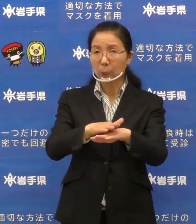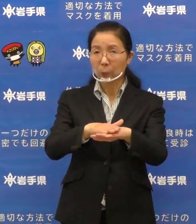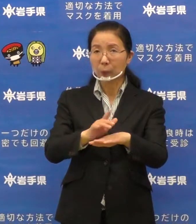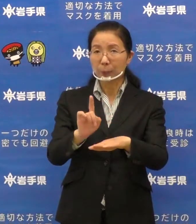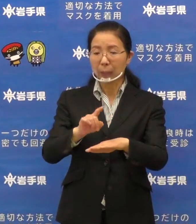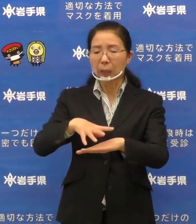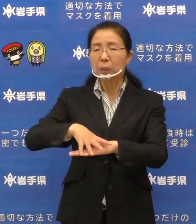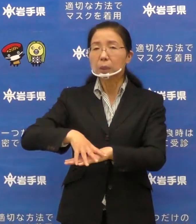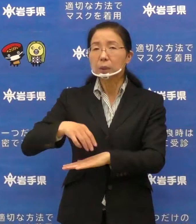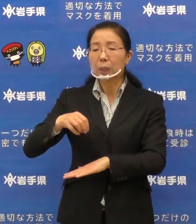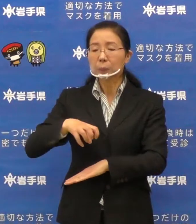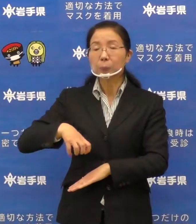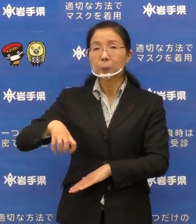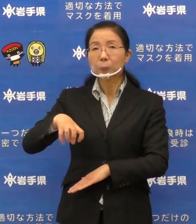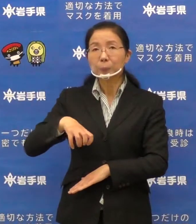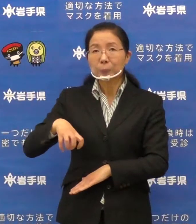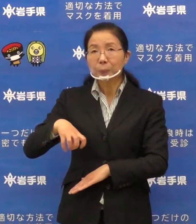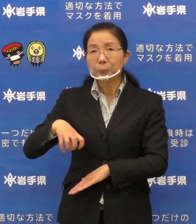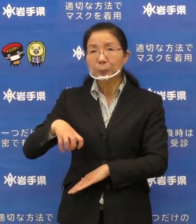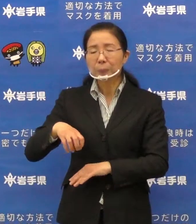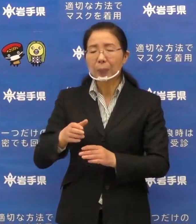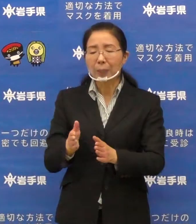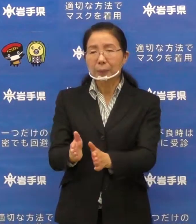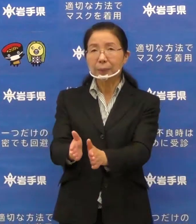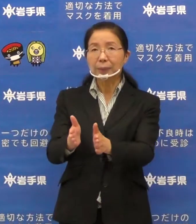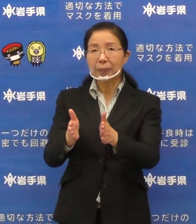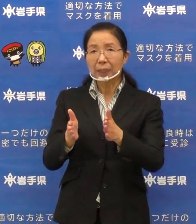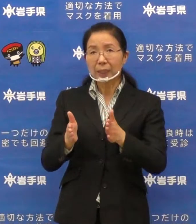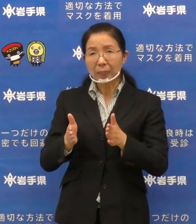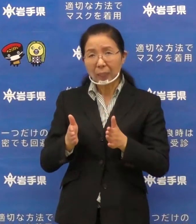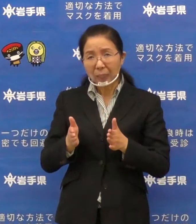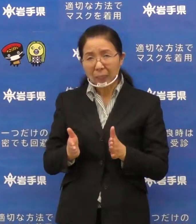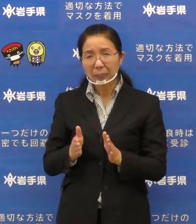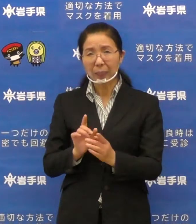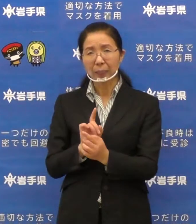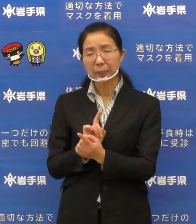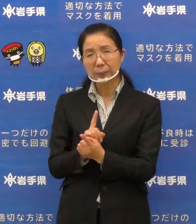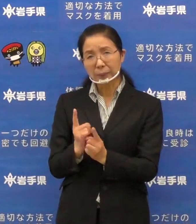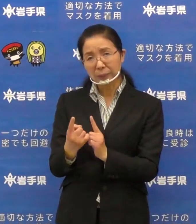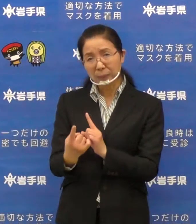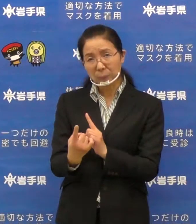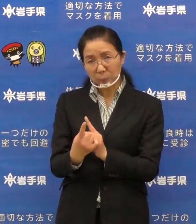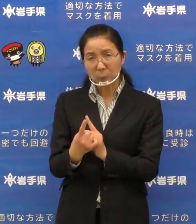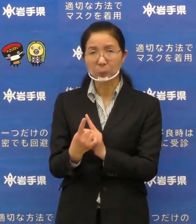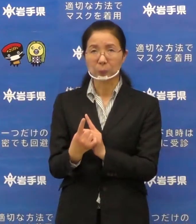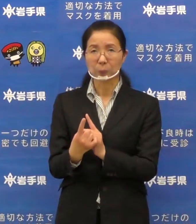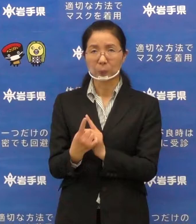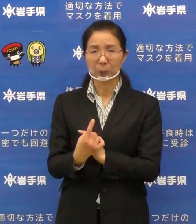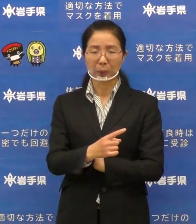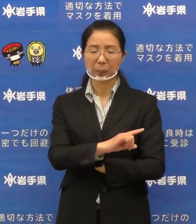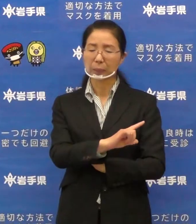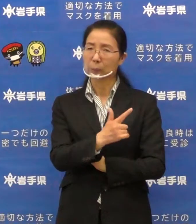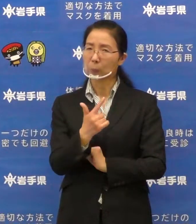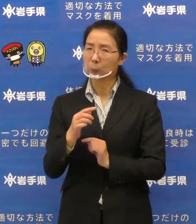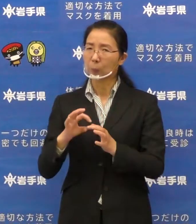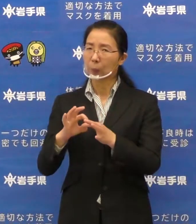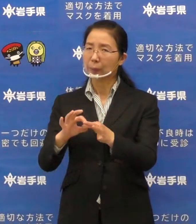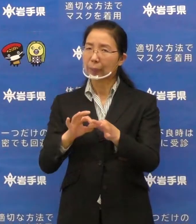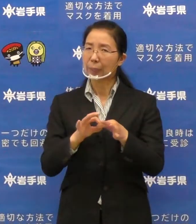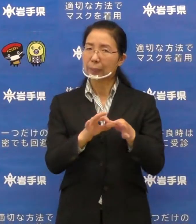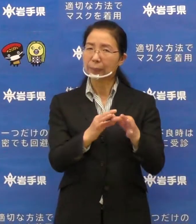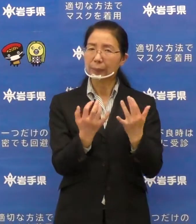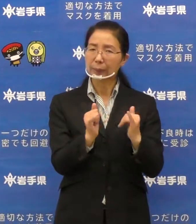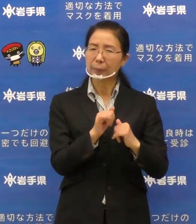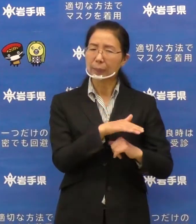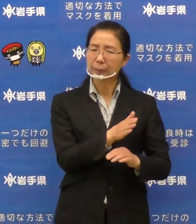初期の段階においてはこう控えめな対応で、さまざまなこう関係者に配慮